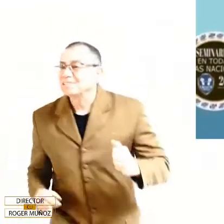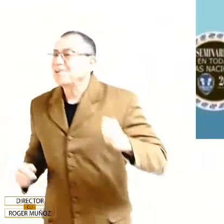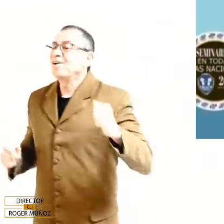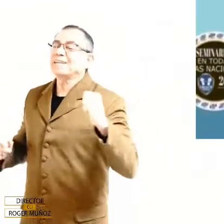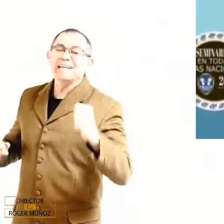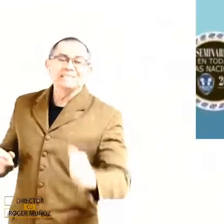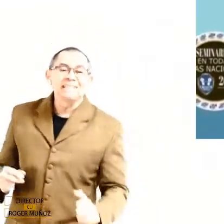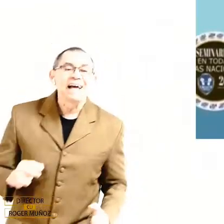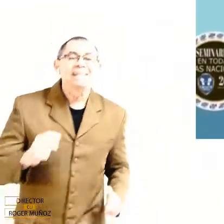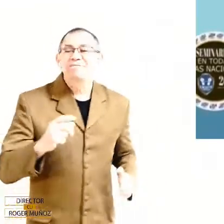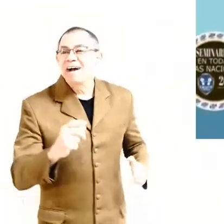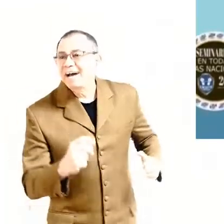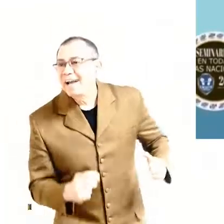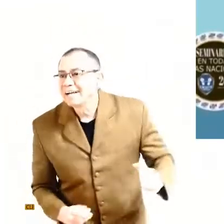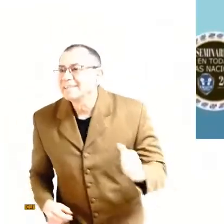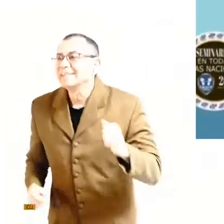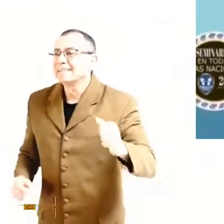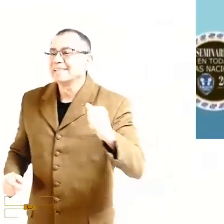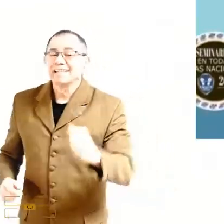Cristo te salva,